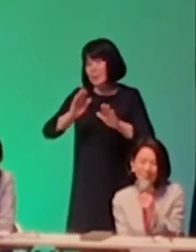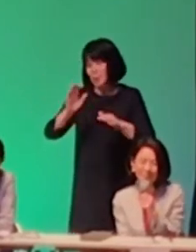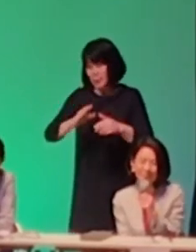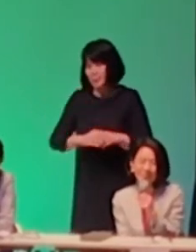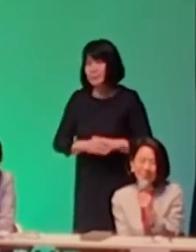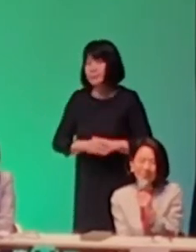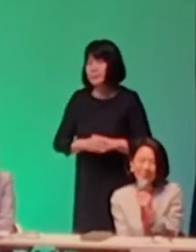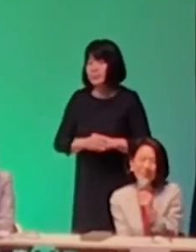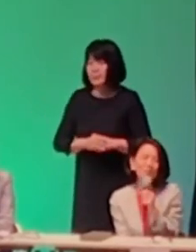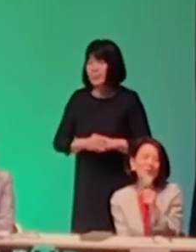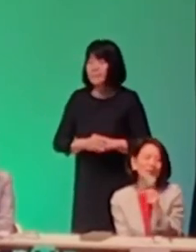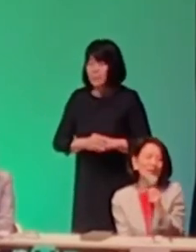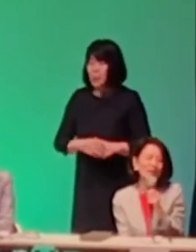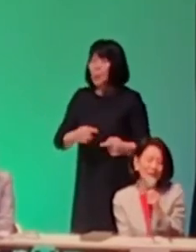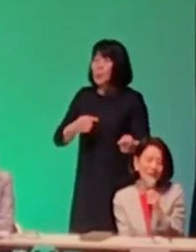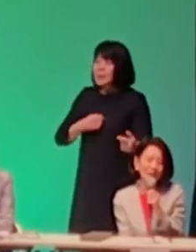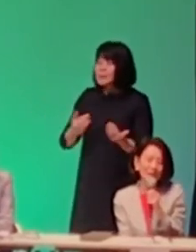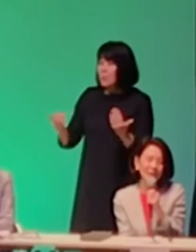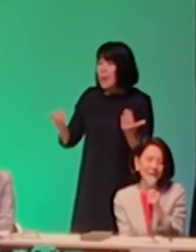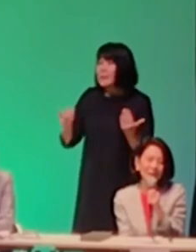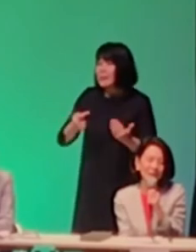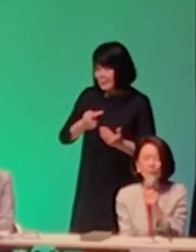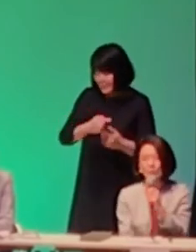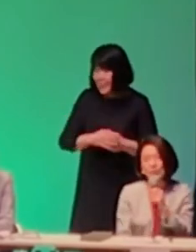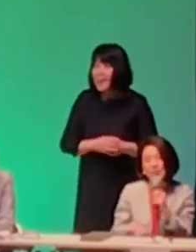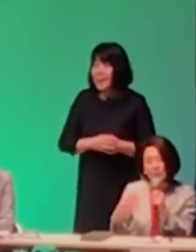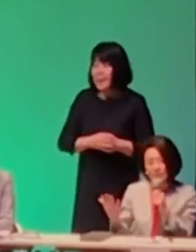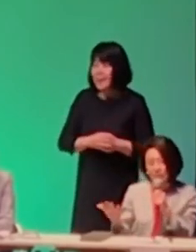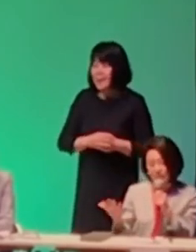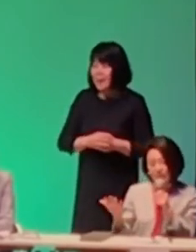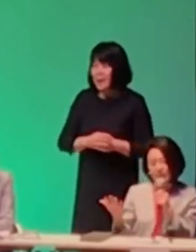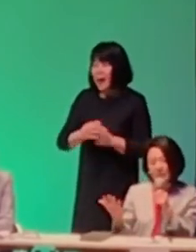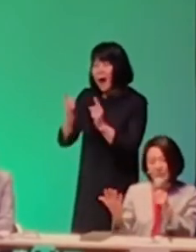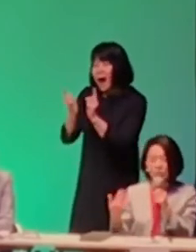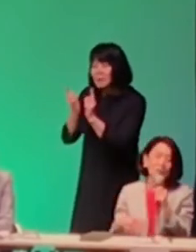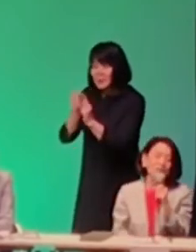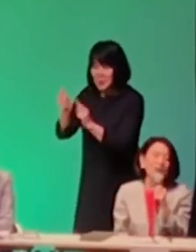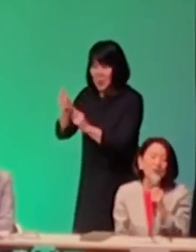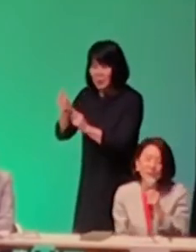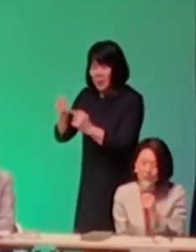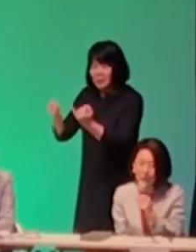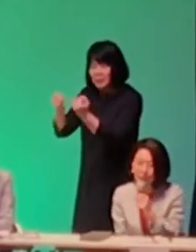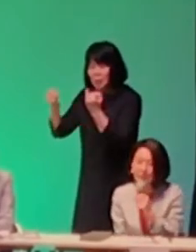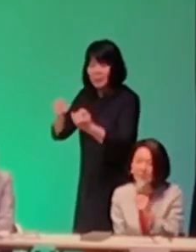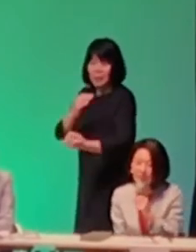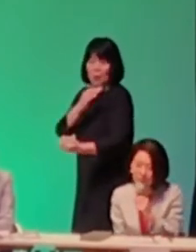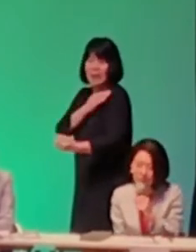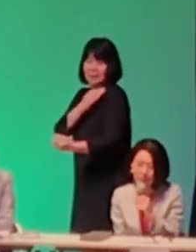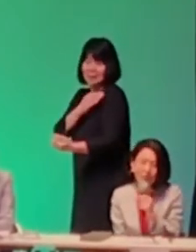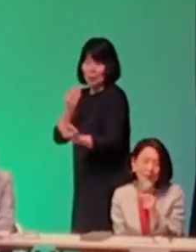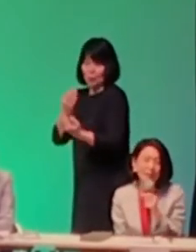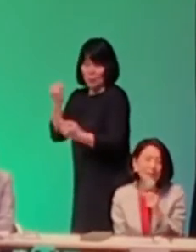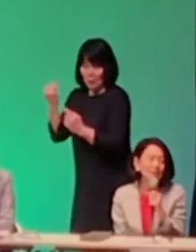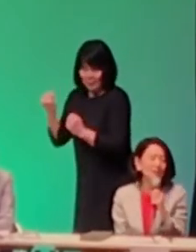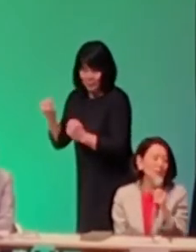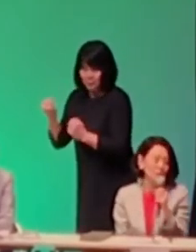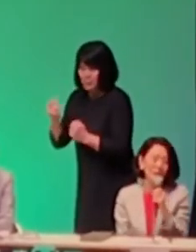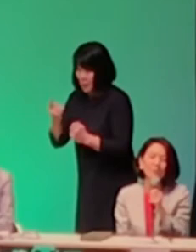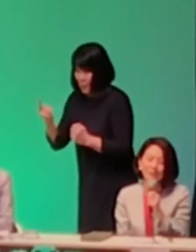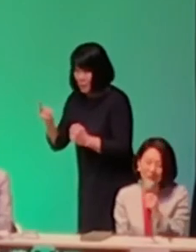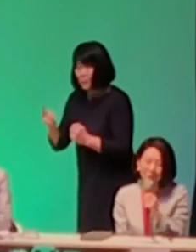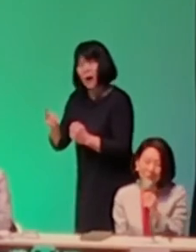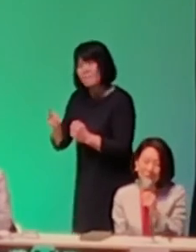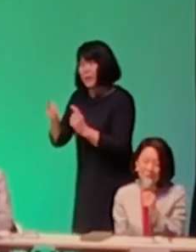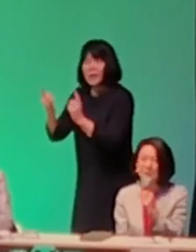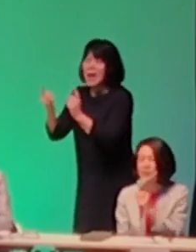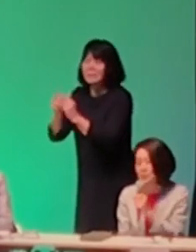です。私も働いていてよく知り合う方の中に女性の管理職の方がいらっしゃるかというとなかなか知り合うことは